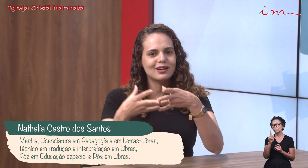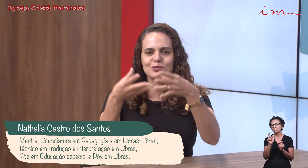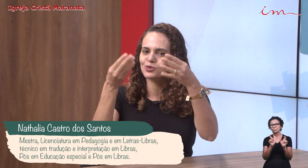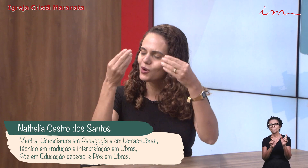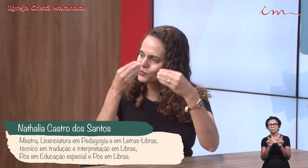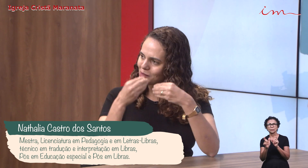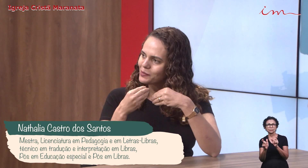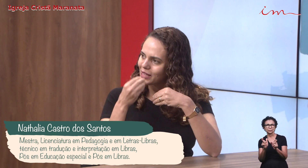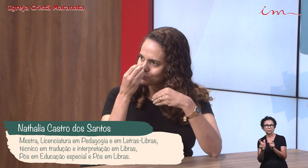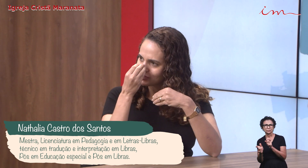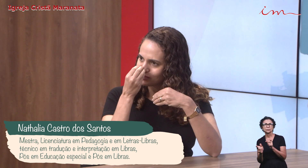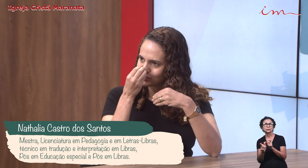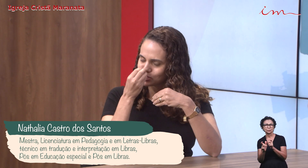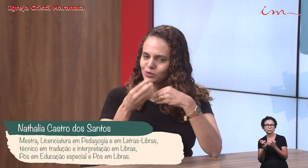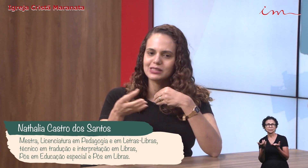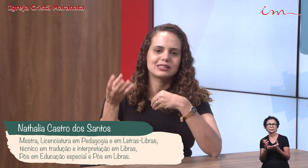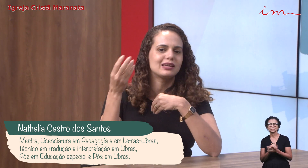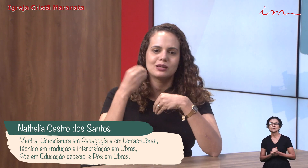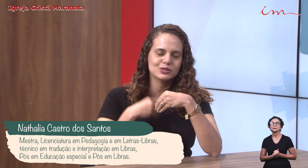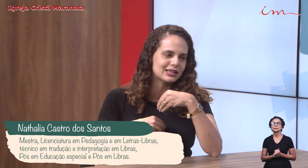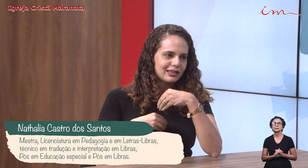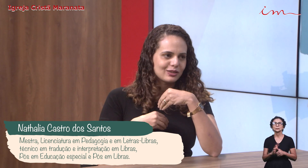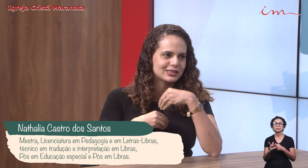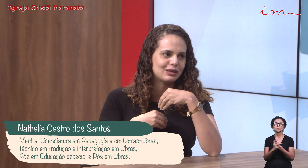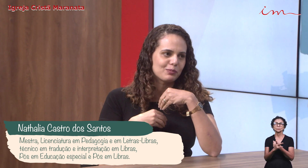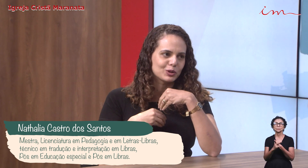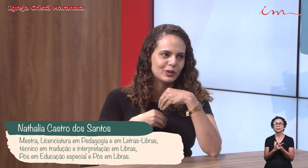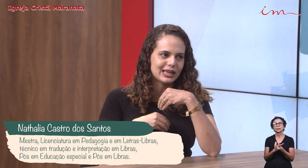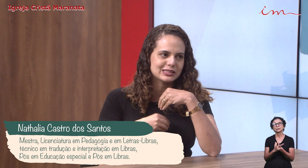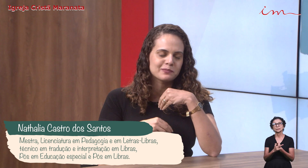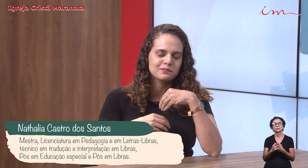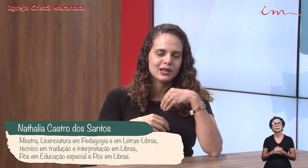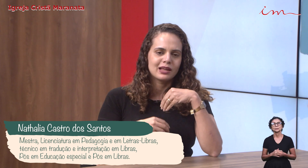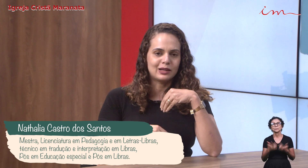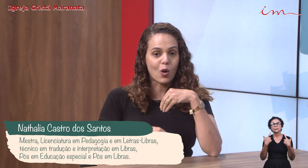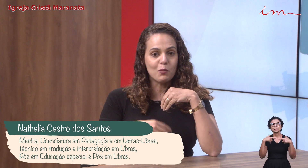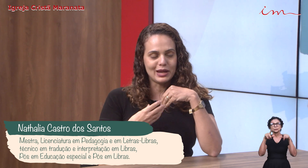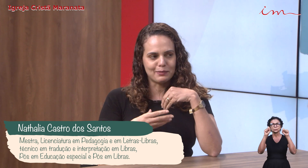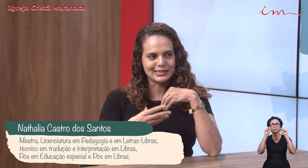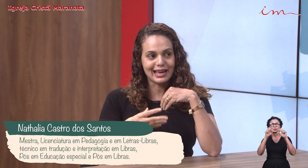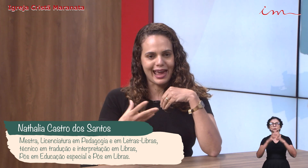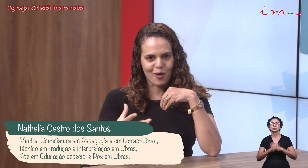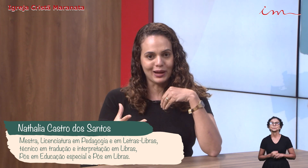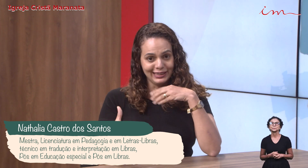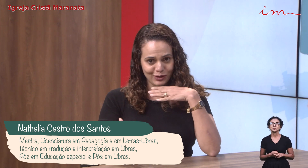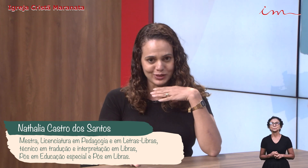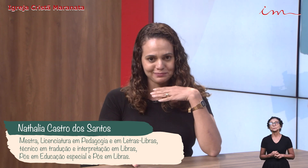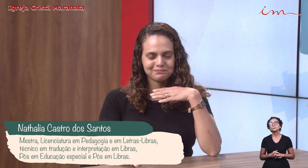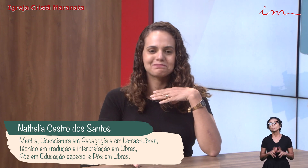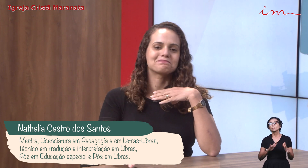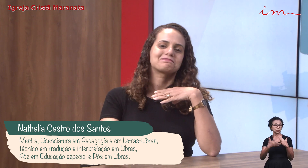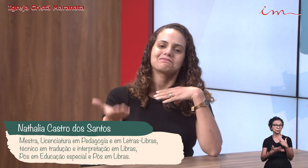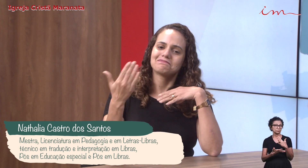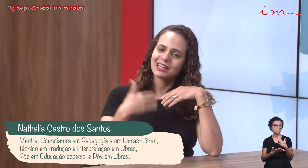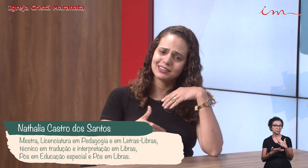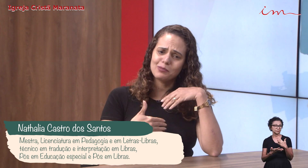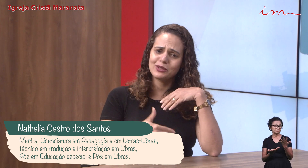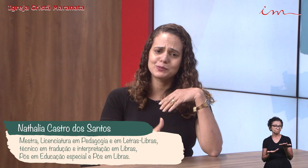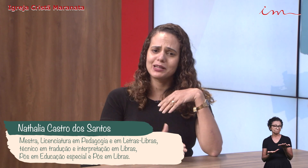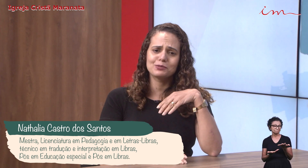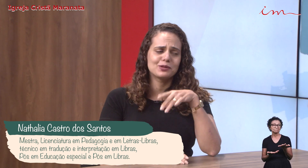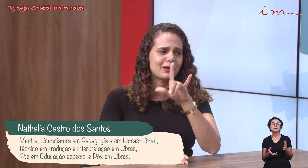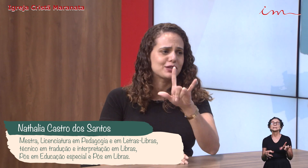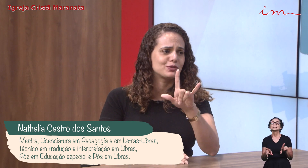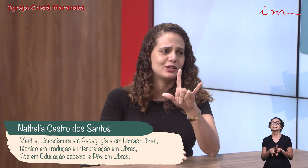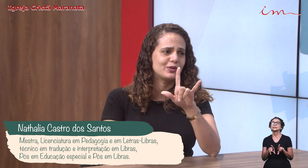nós pegamos como empréstimo linguístico e inserimos, né? Na nossa língua portuguesa. Como Libras é uma língua, também